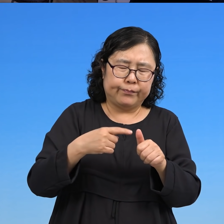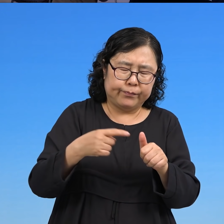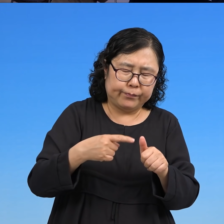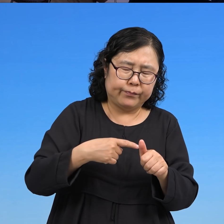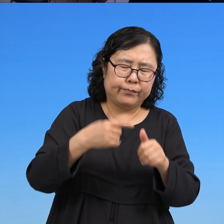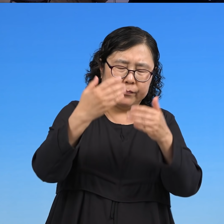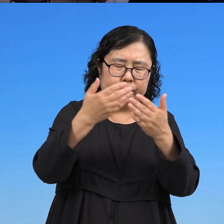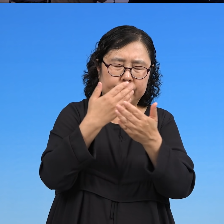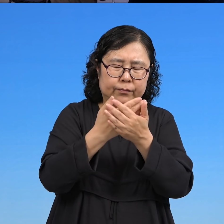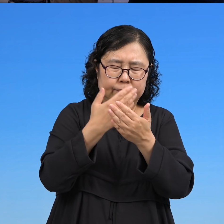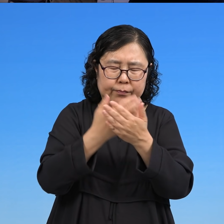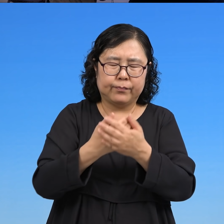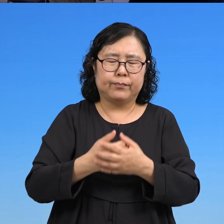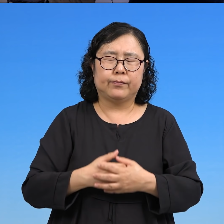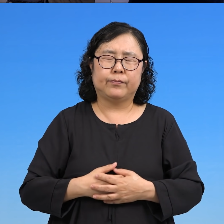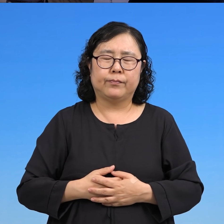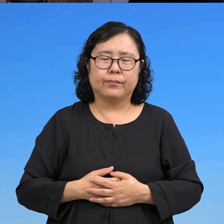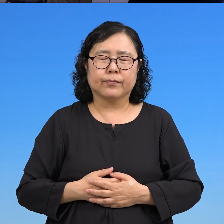주옵소서.